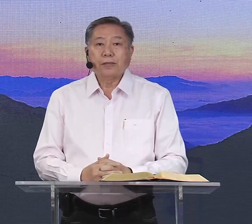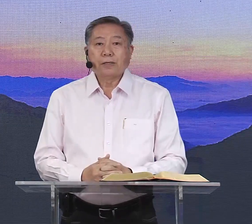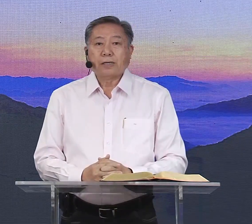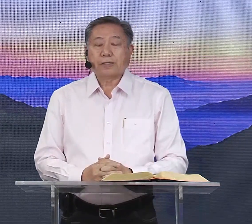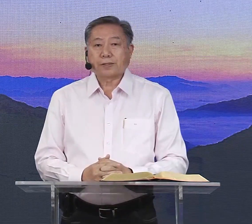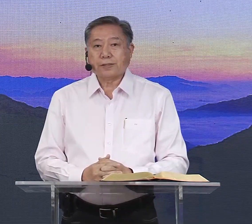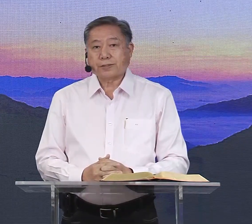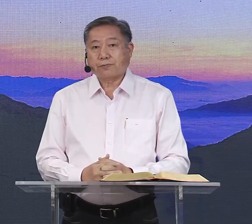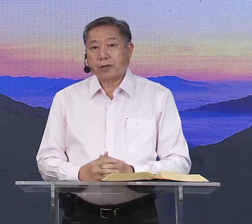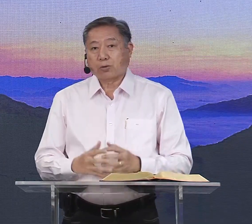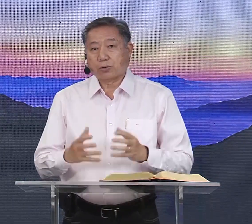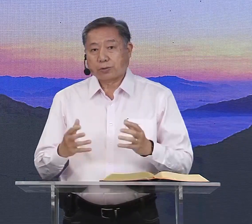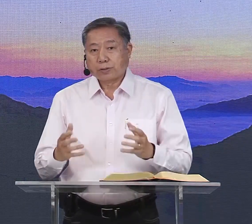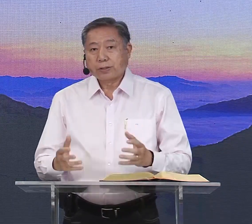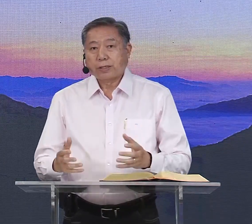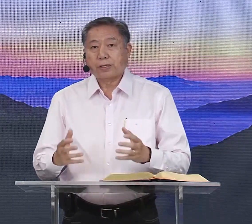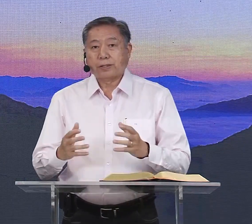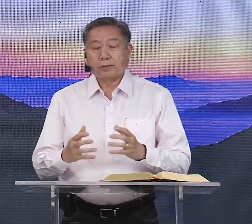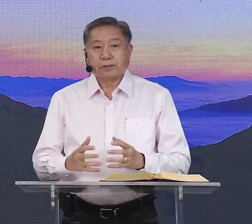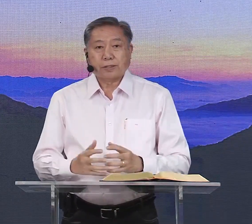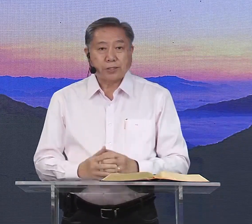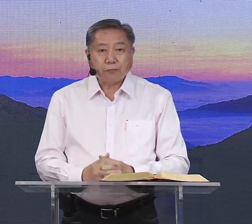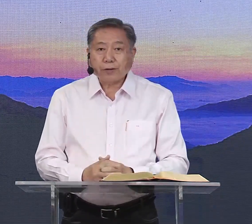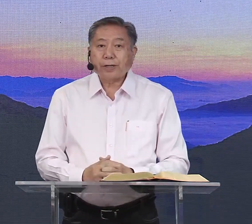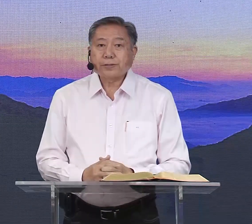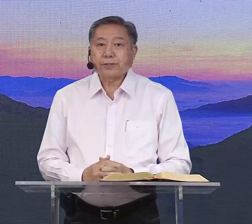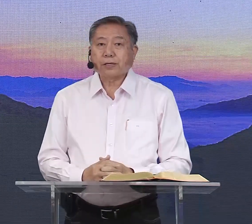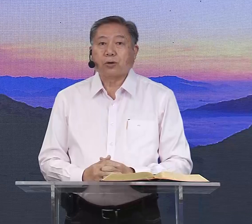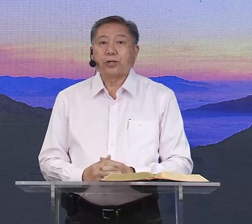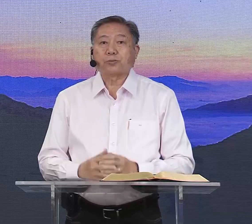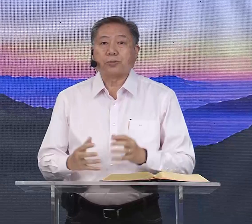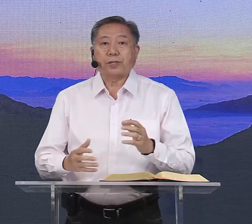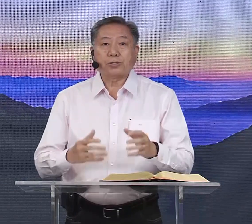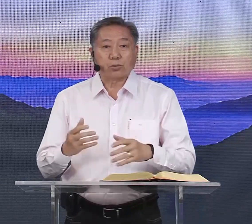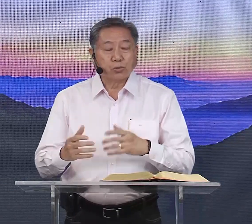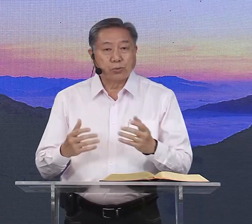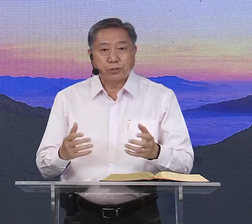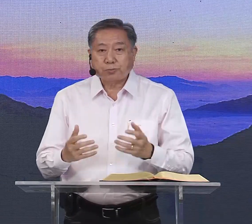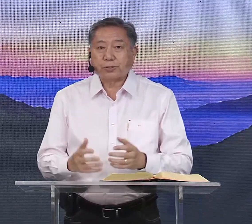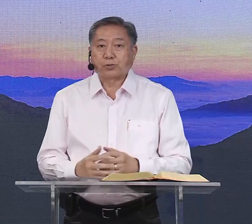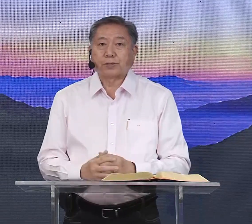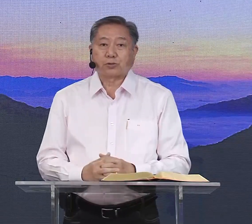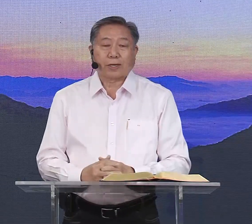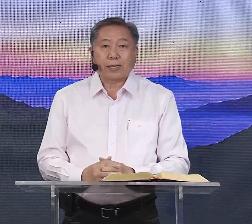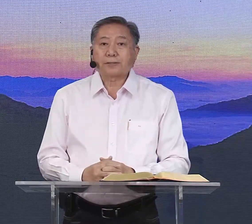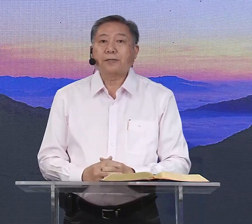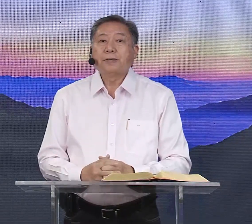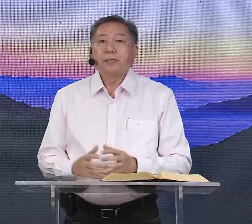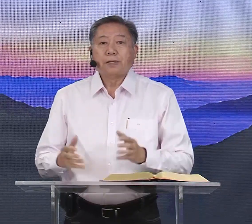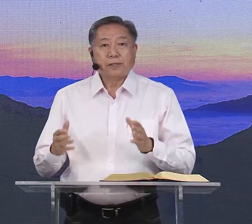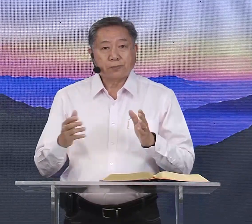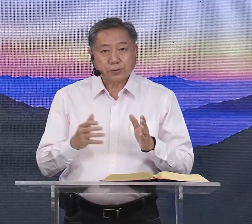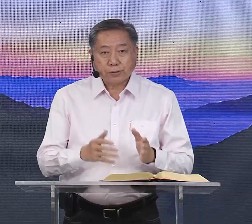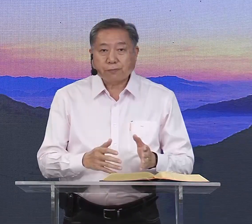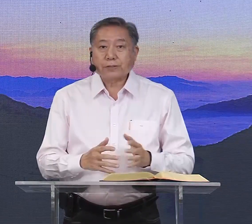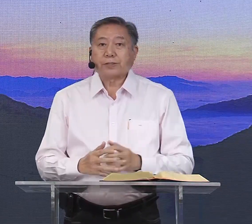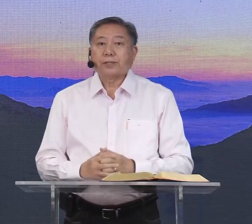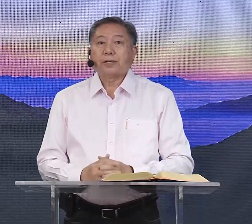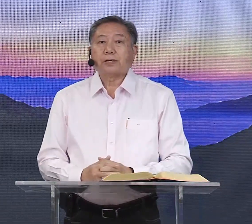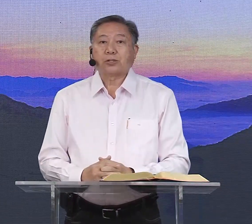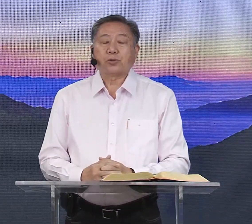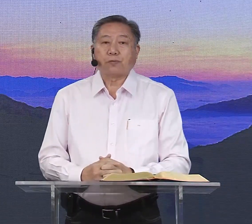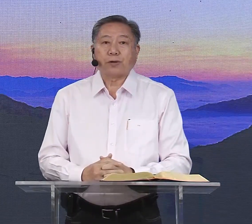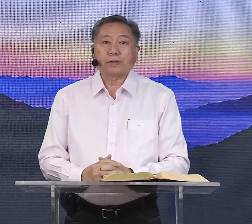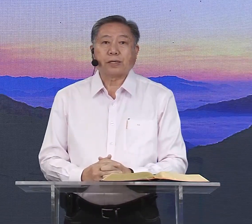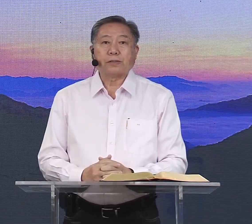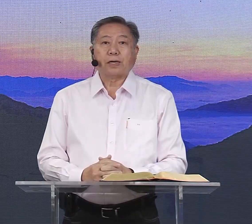colocarem esse valor de referência correspondente ao número de pessoas da sua casa e você fazer